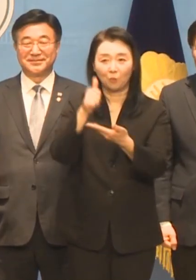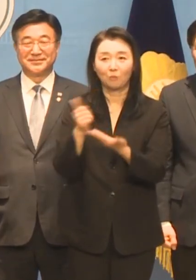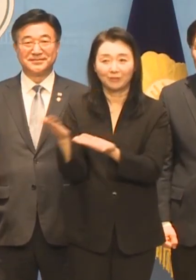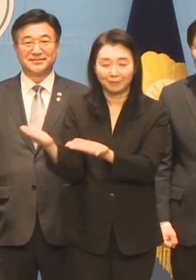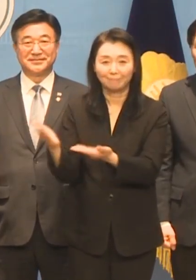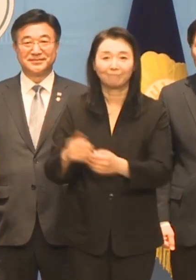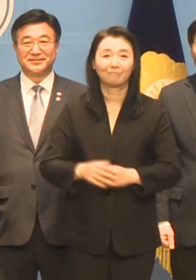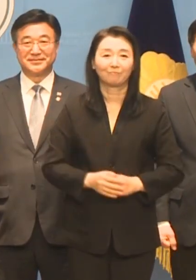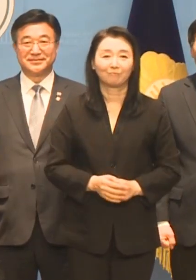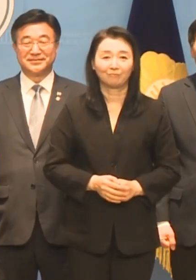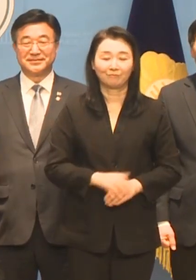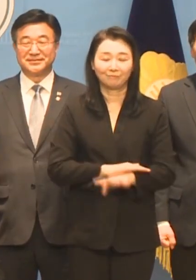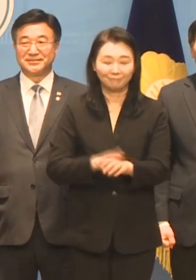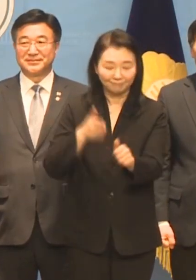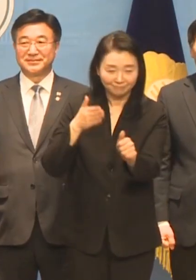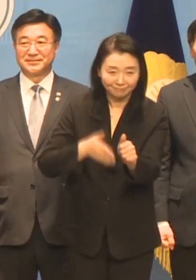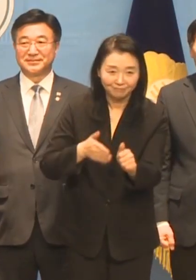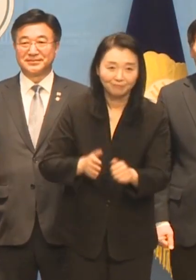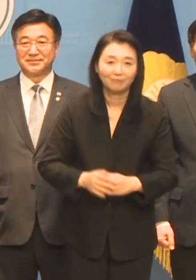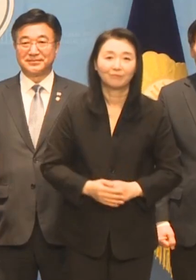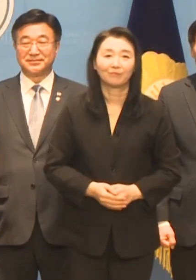네, 잘 부탁드리겠습니다.